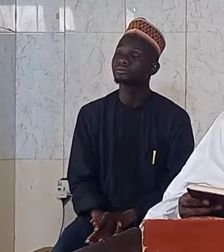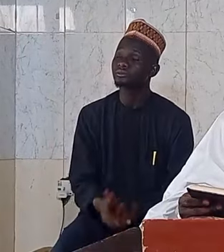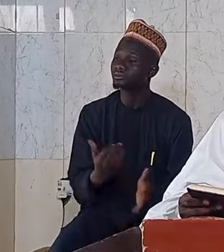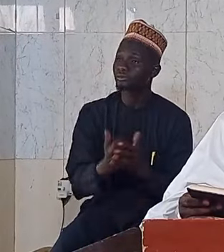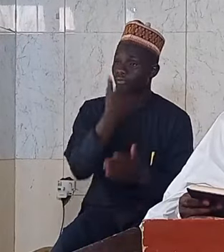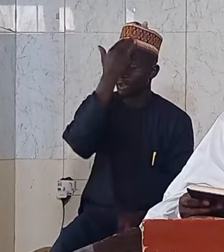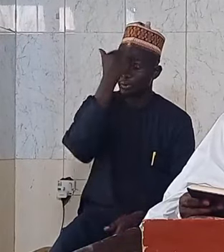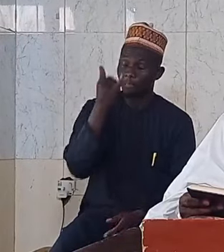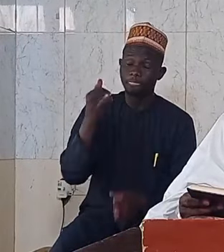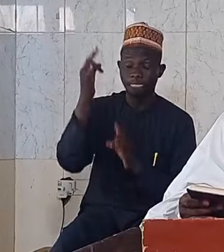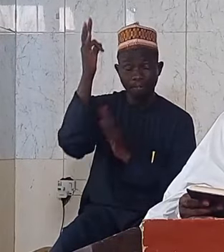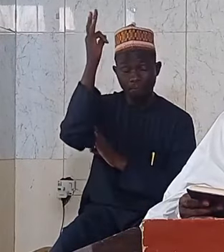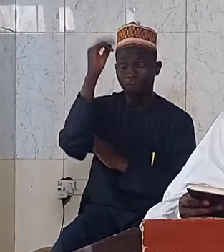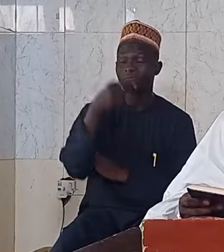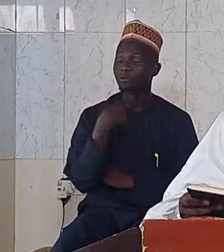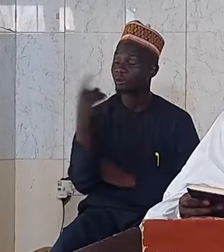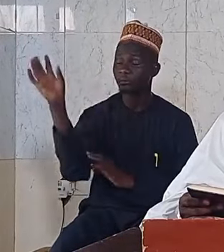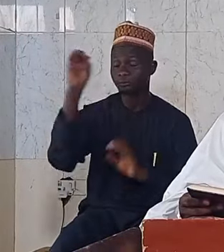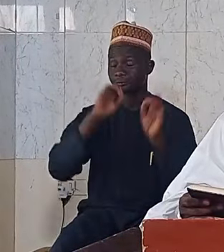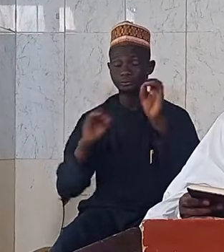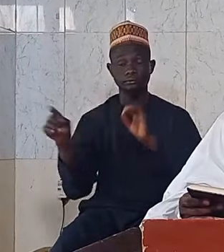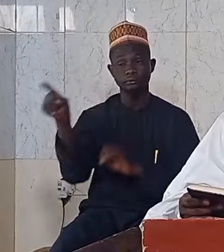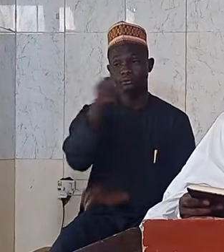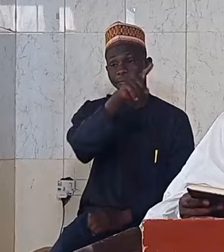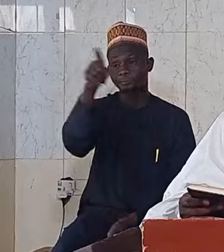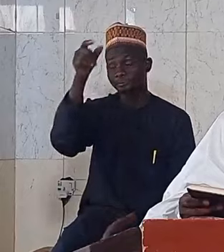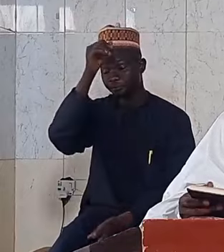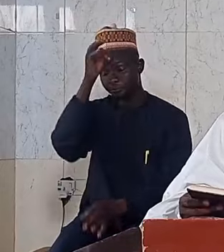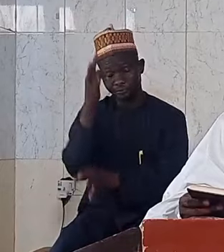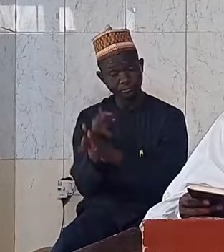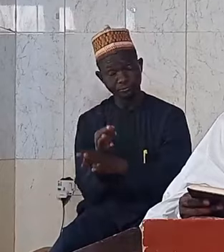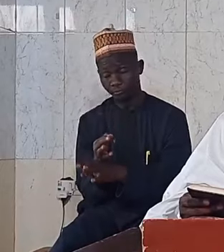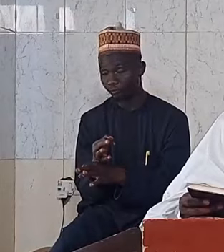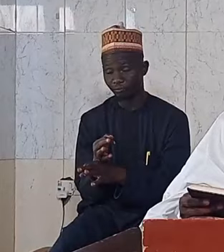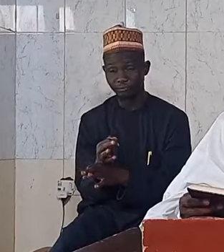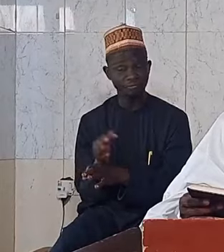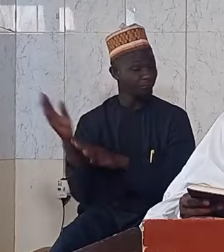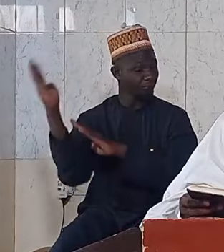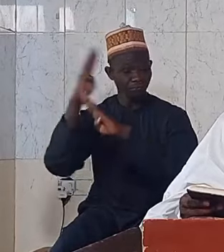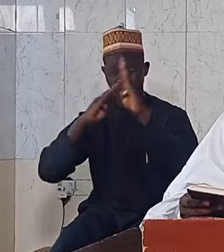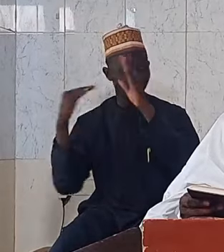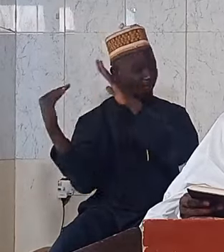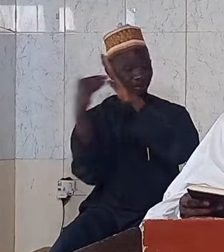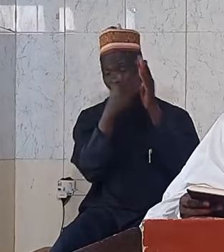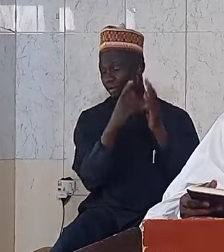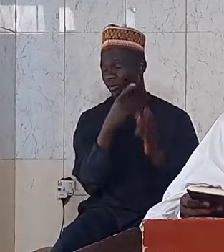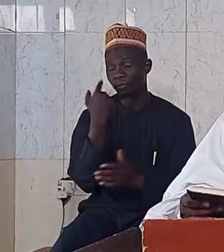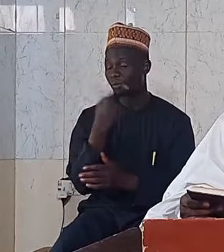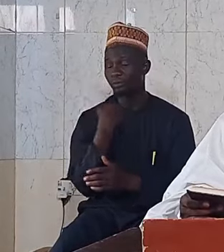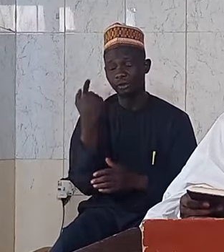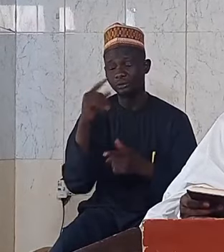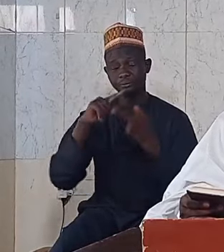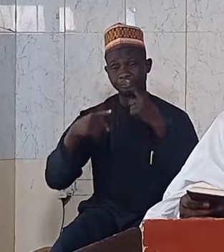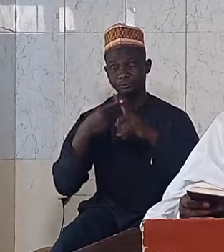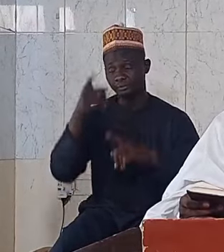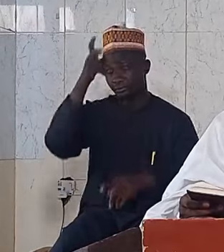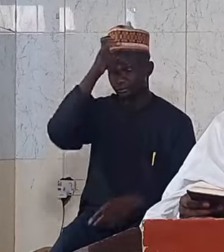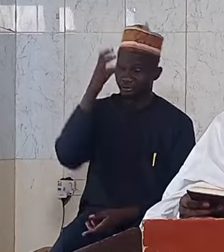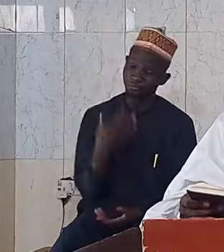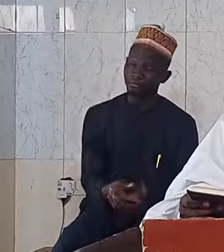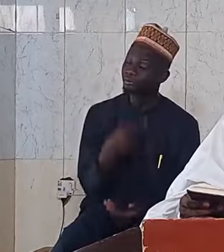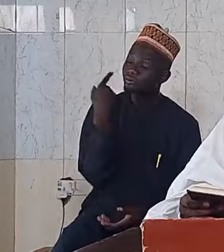awliya ash-shaytan ya ku mu'minai ku yaqi majibinta shaydan wannan